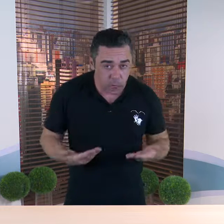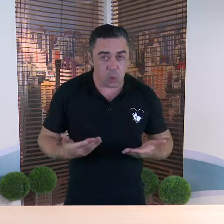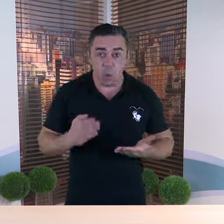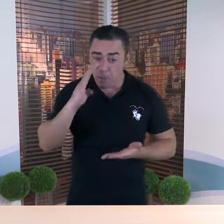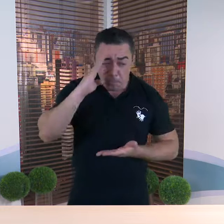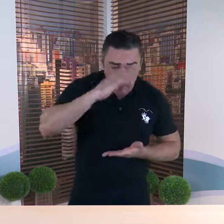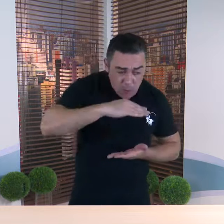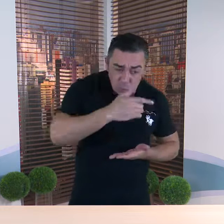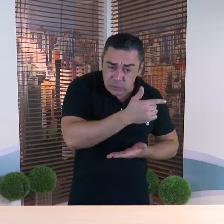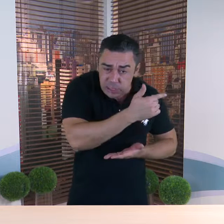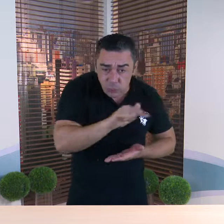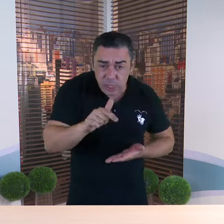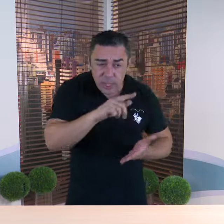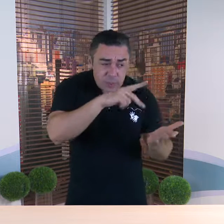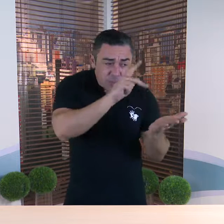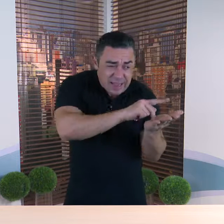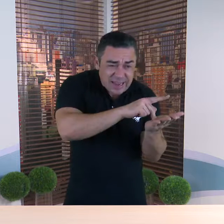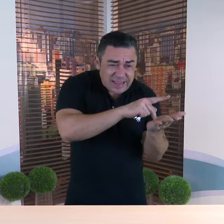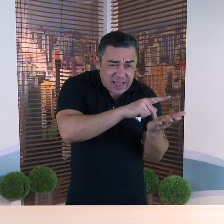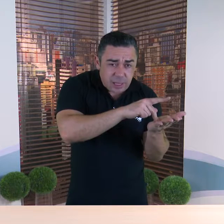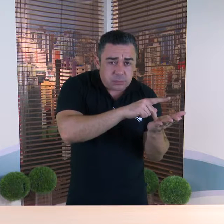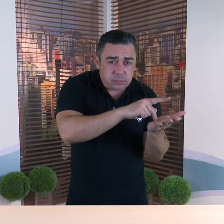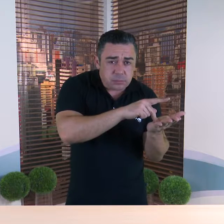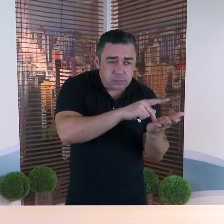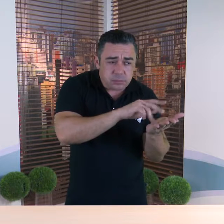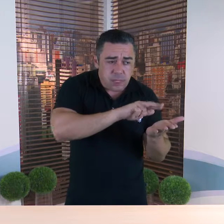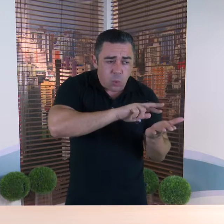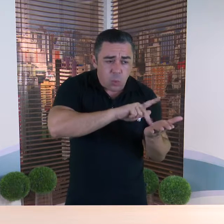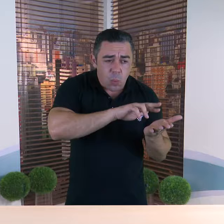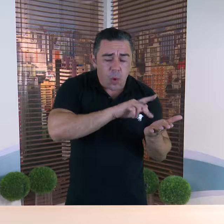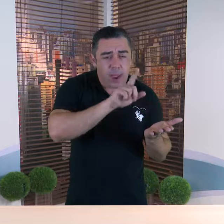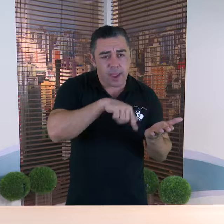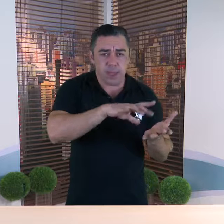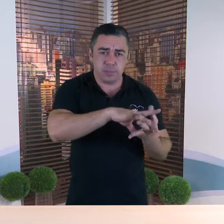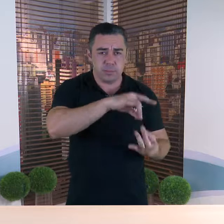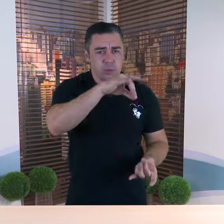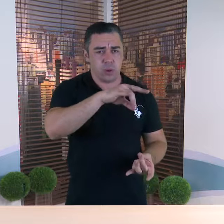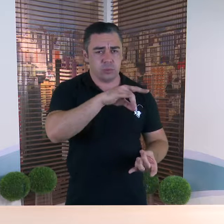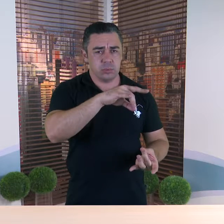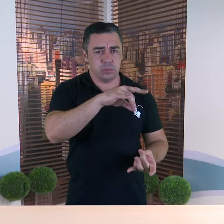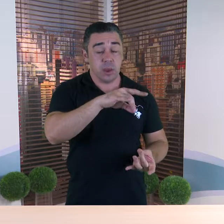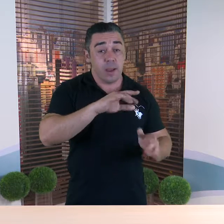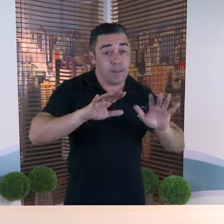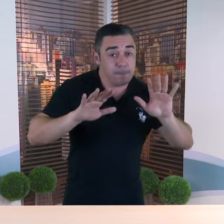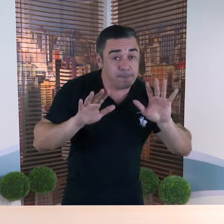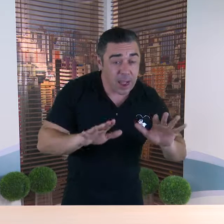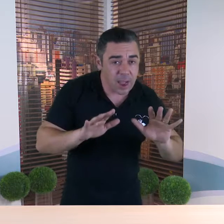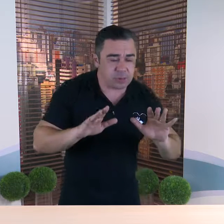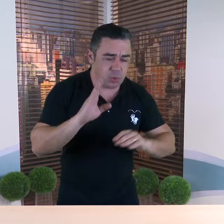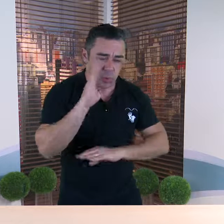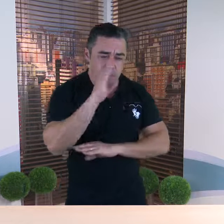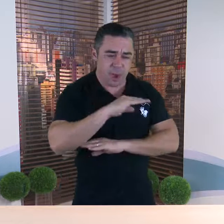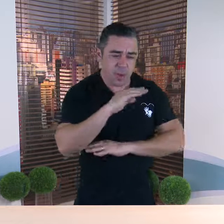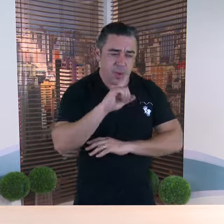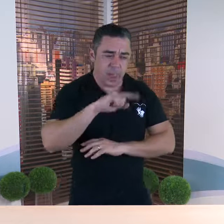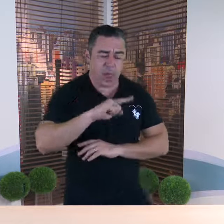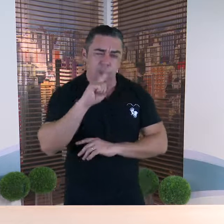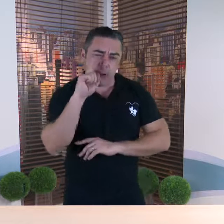aspecto, o mal não existiria como uma realidade absoluta de natureza espiritual, mas seria uma